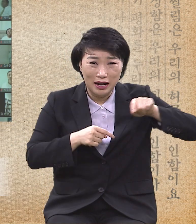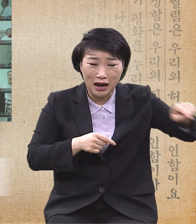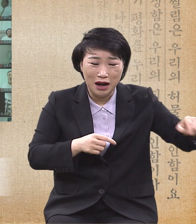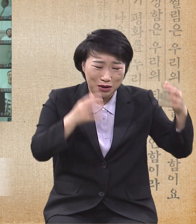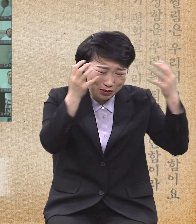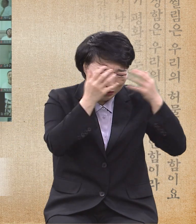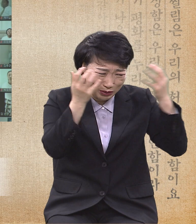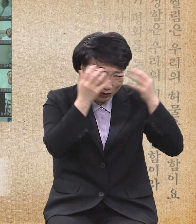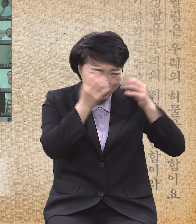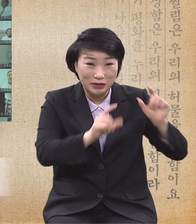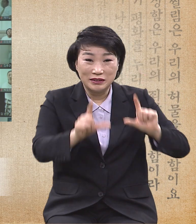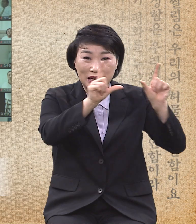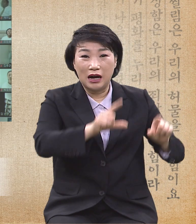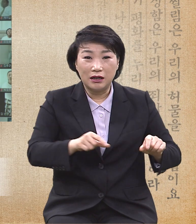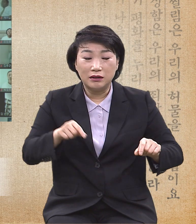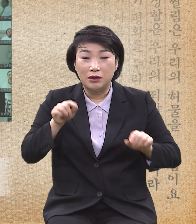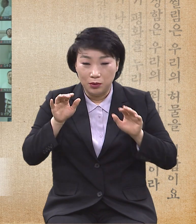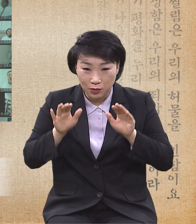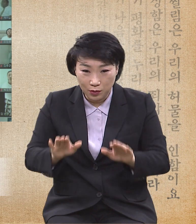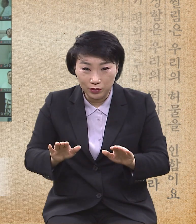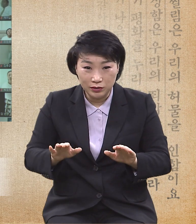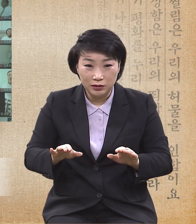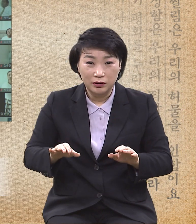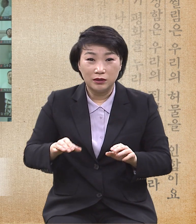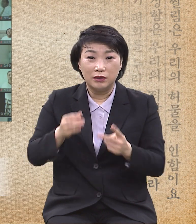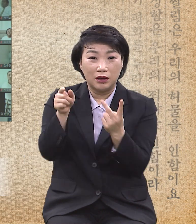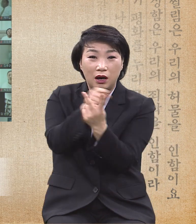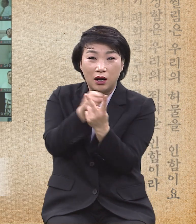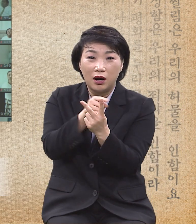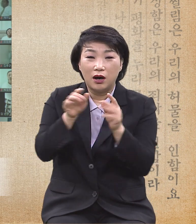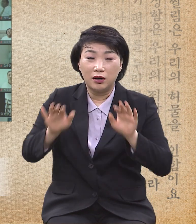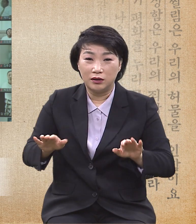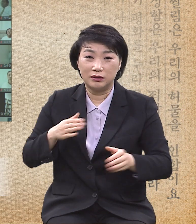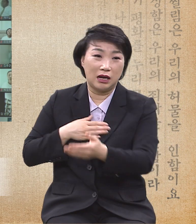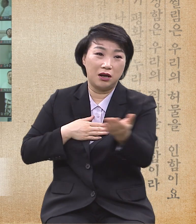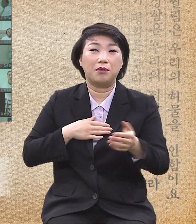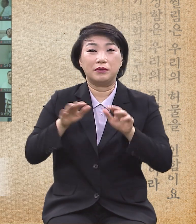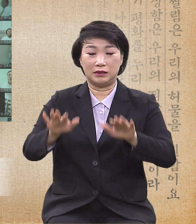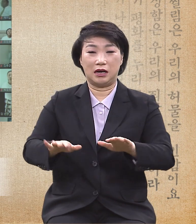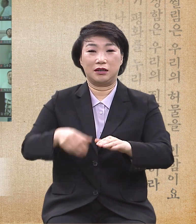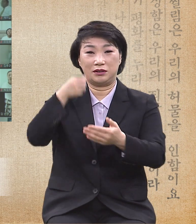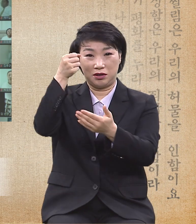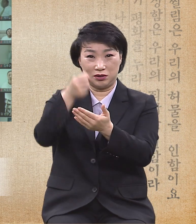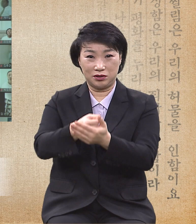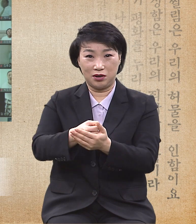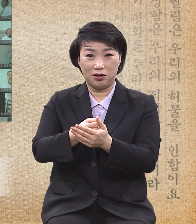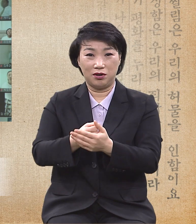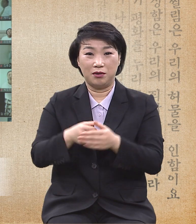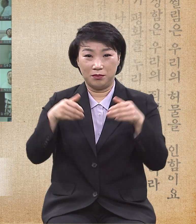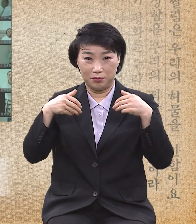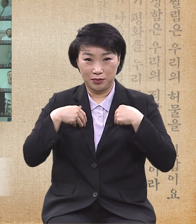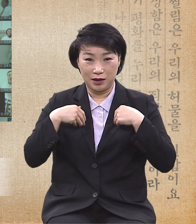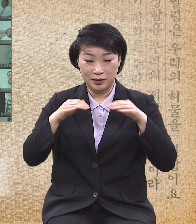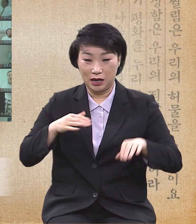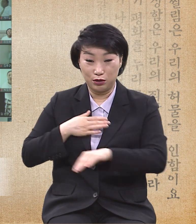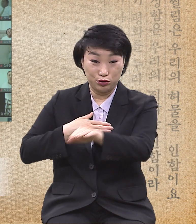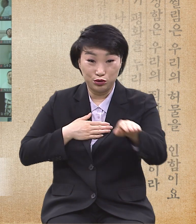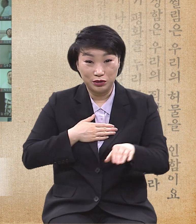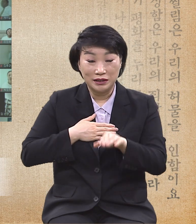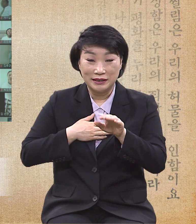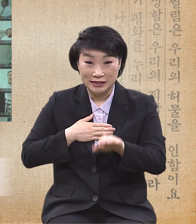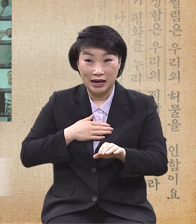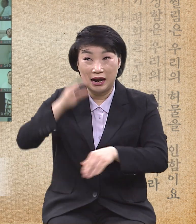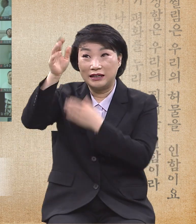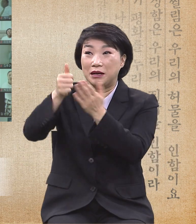처절한 고통 중에 살 것인가를 이미 결정된 것입니다. 그럼 우리는